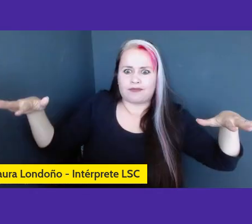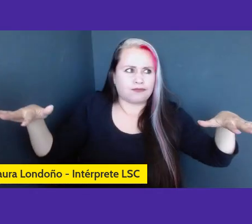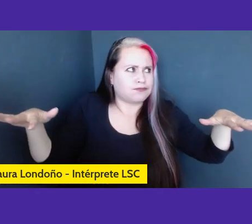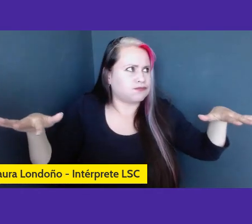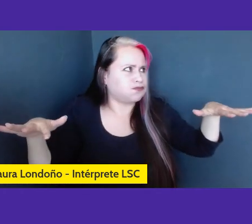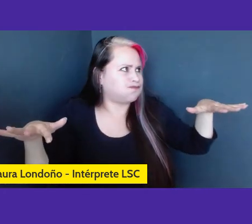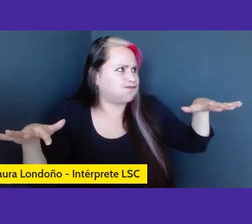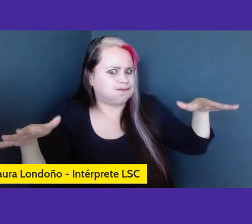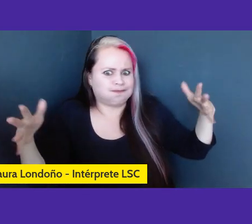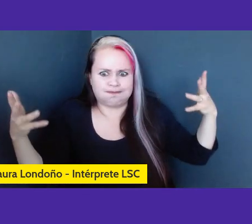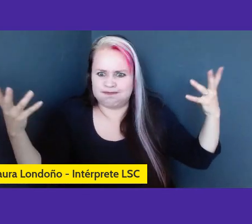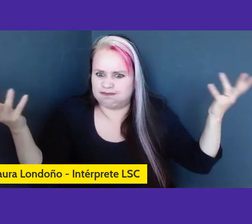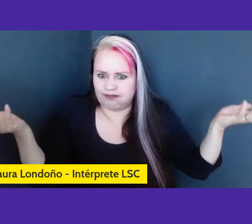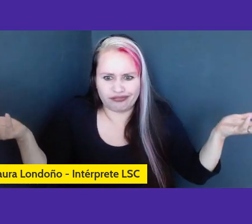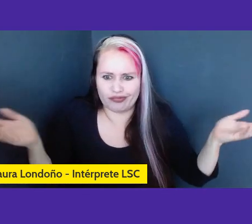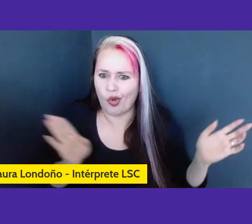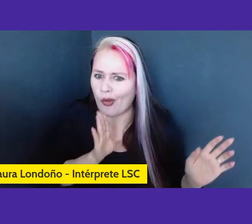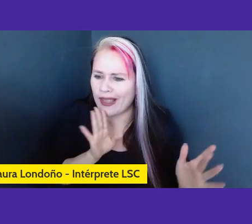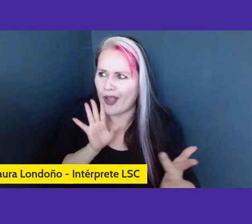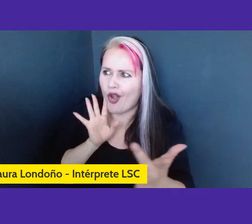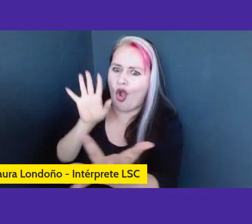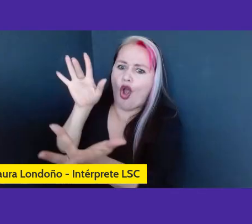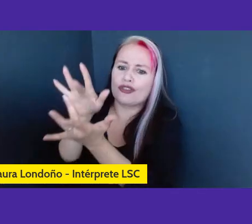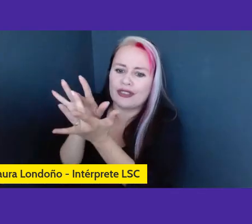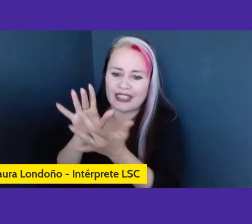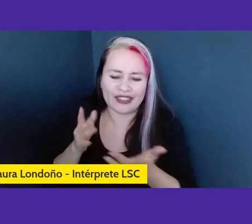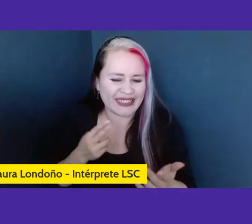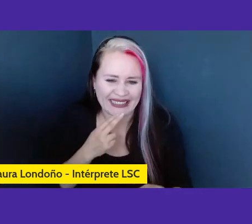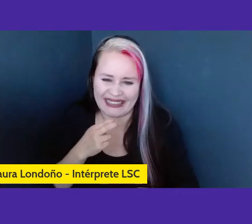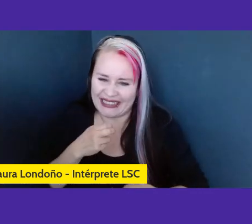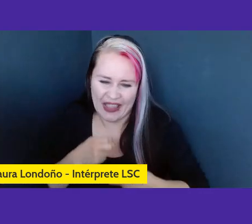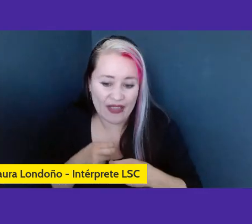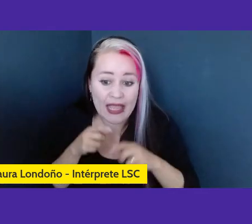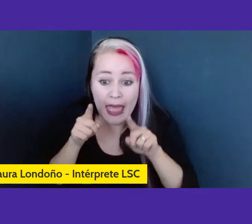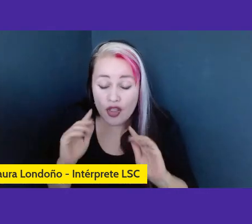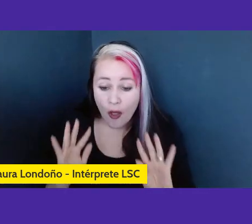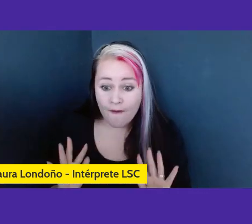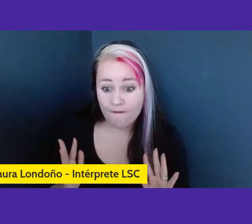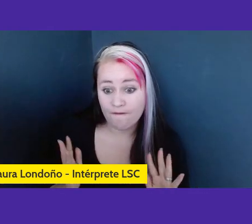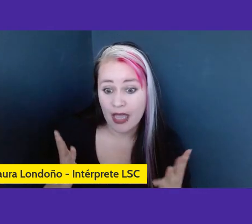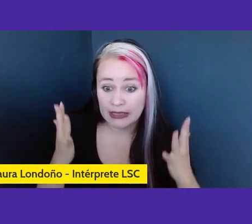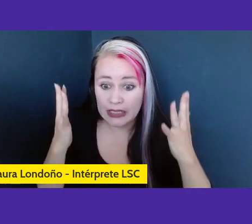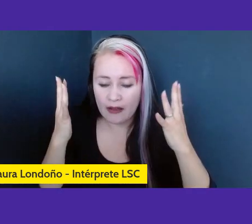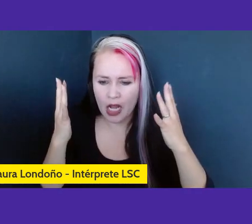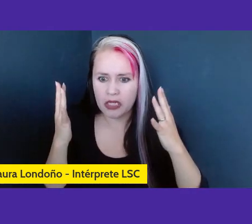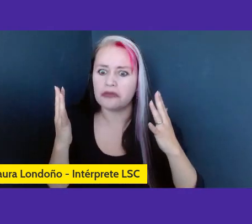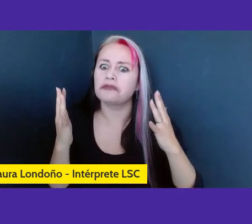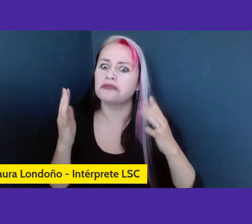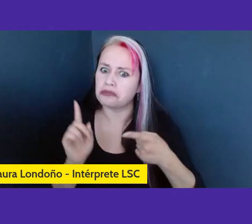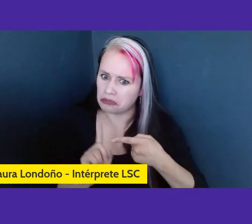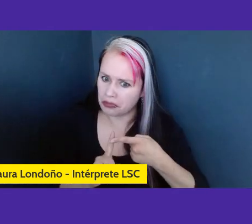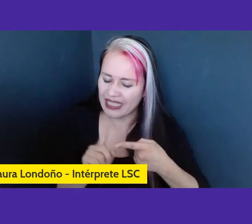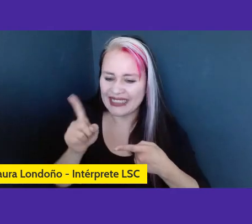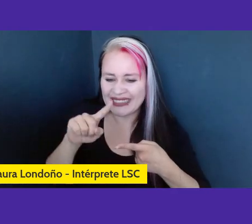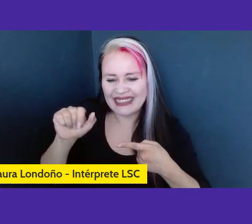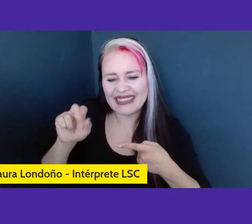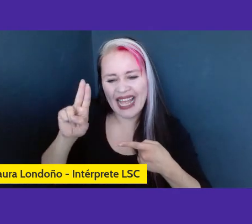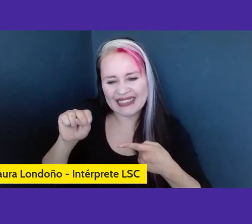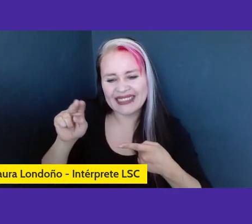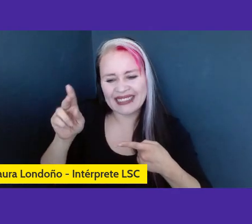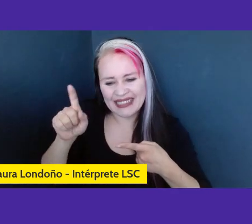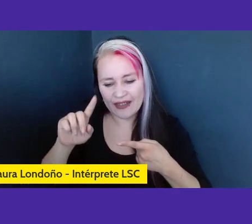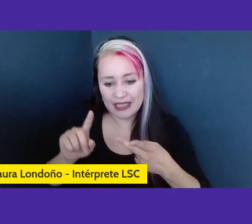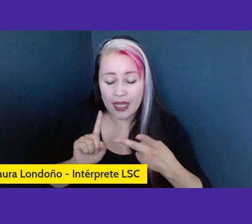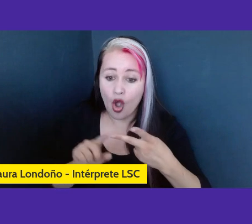gigante. Me parece que son este tipo de festivales, bueno, San Sebastián, Guadalajara, también para el cine latinoamericano